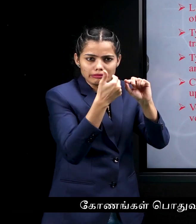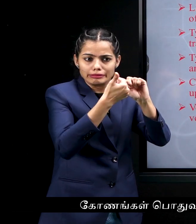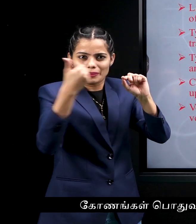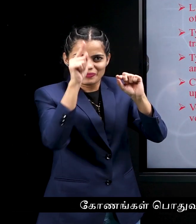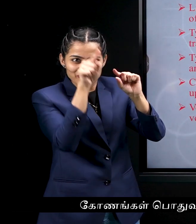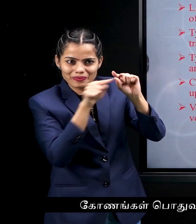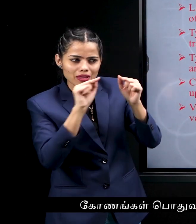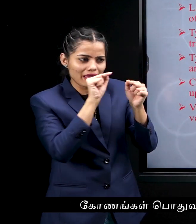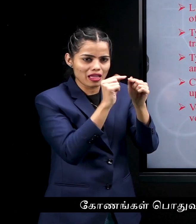கொள்கின்றன.